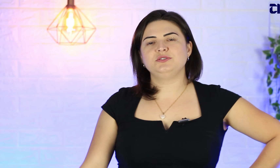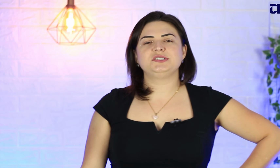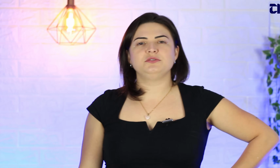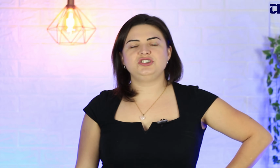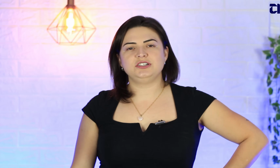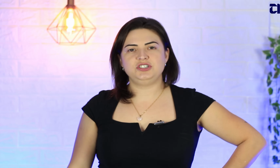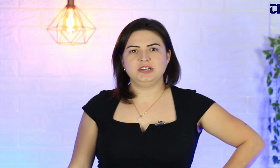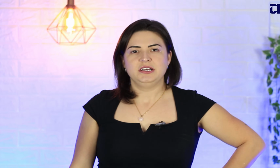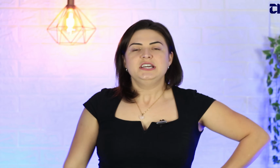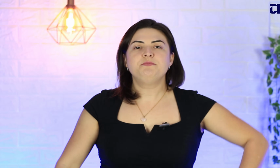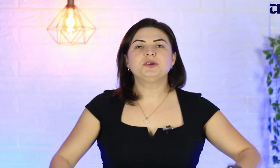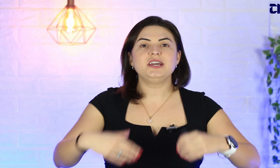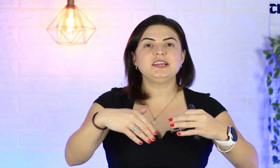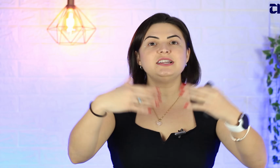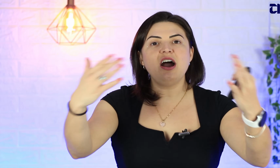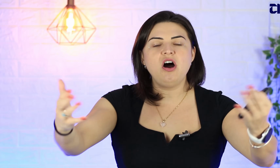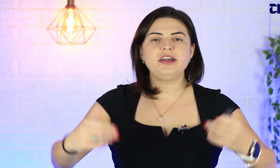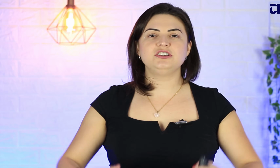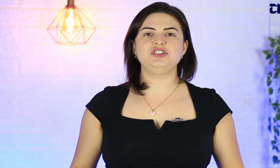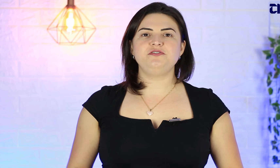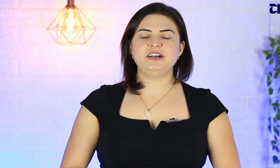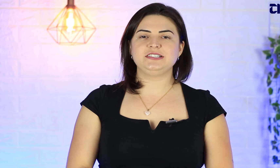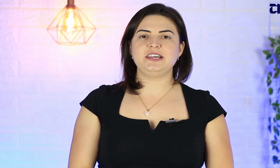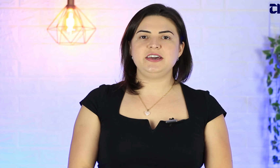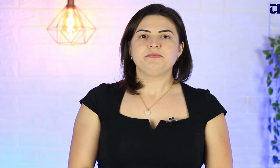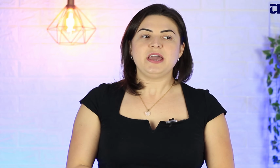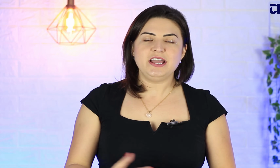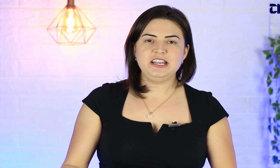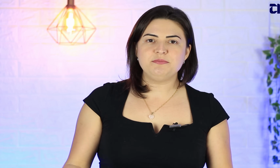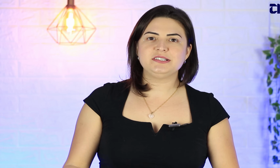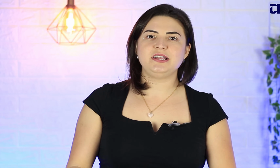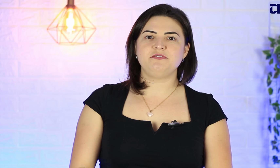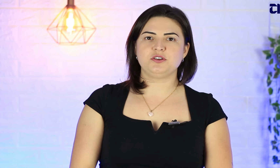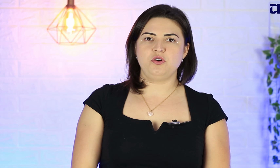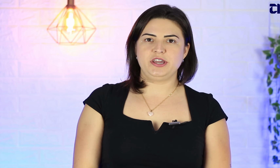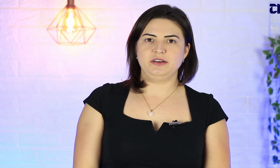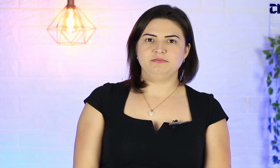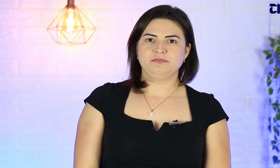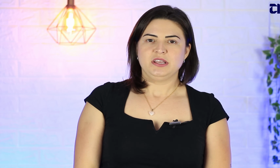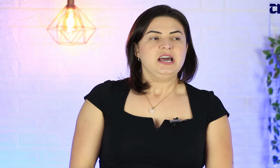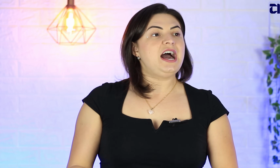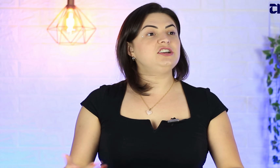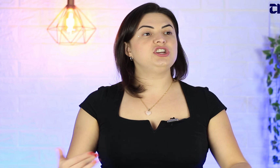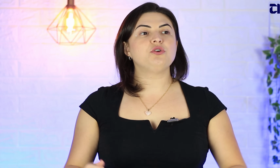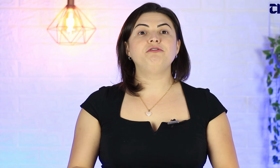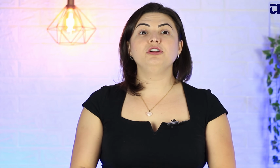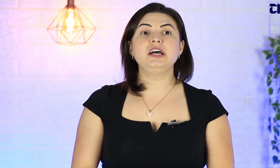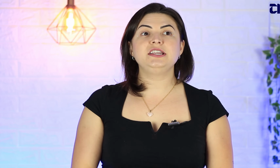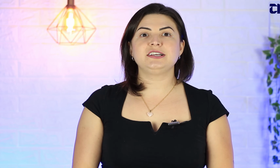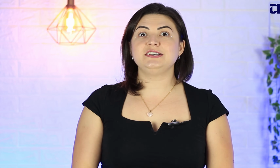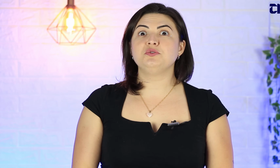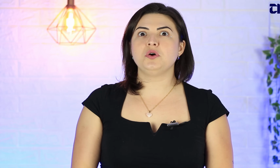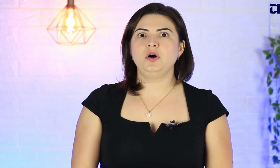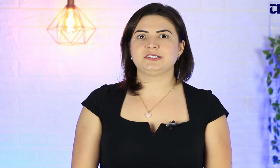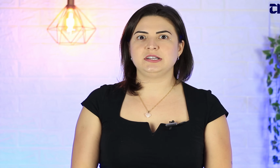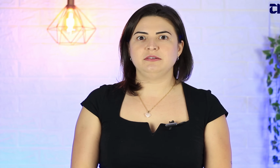assim no seu dia a dia. E por que que na hora de fazer em Libras tem vergonha? Ah, chegou fulana que você não gosta.